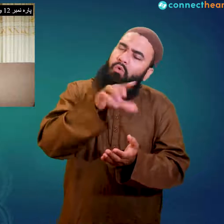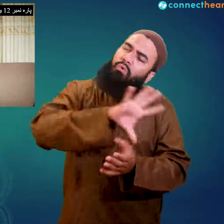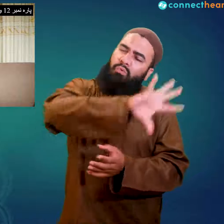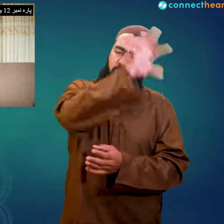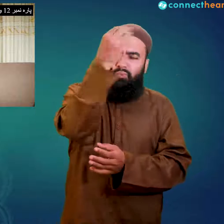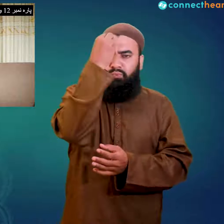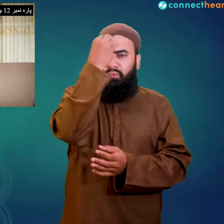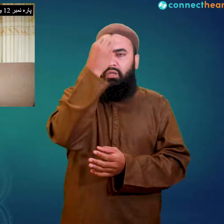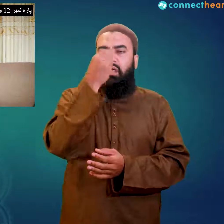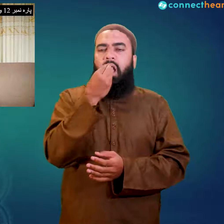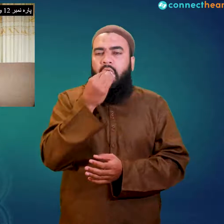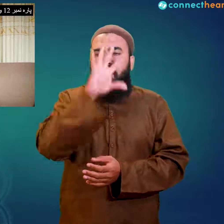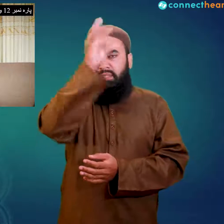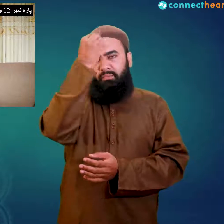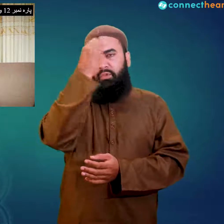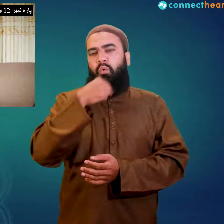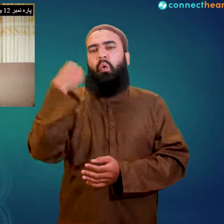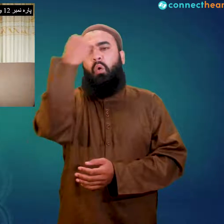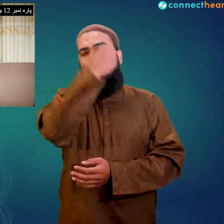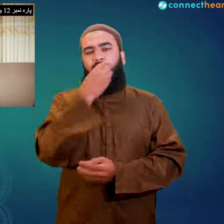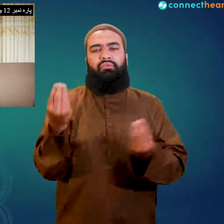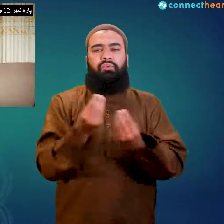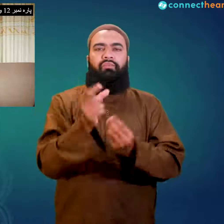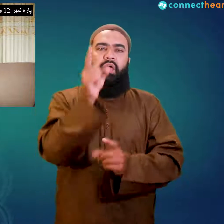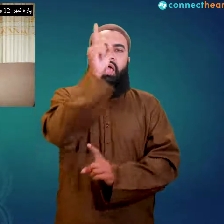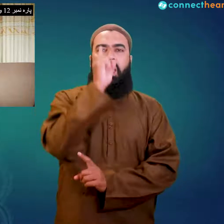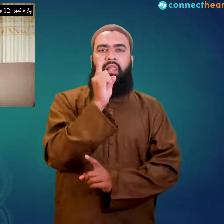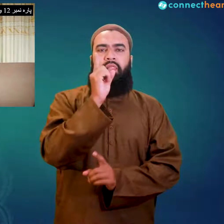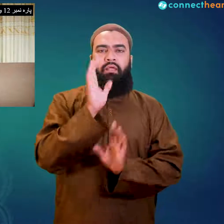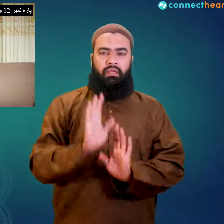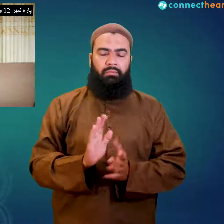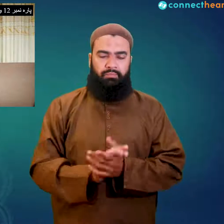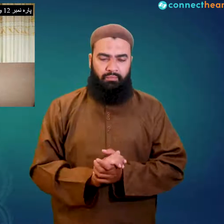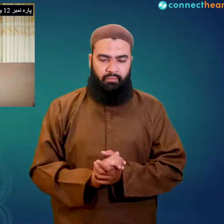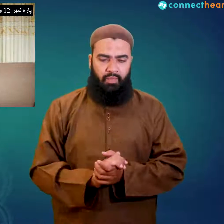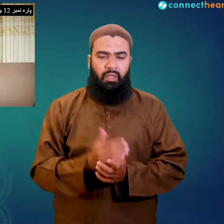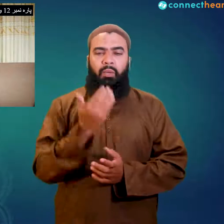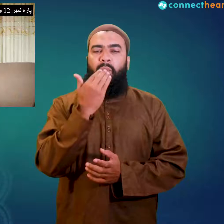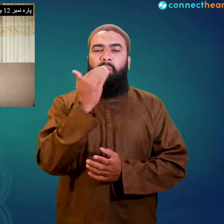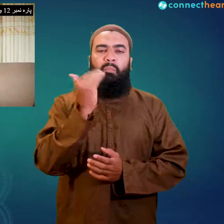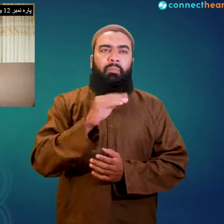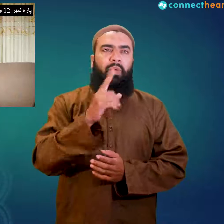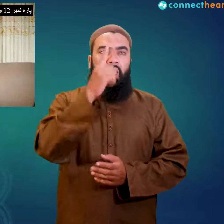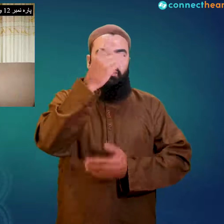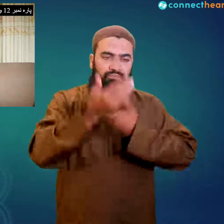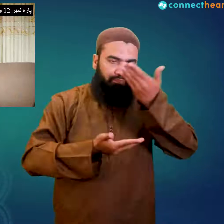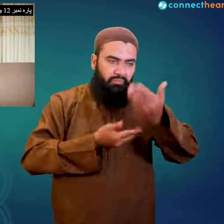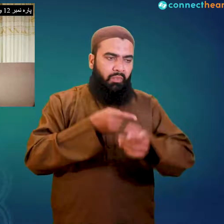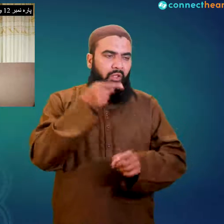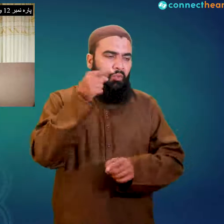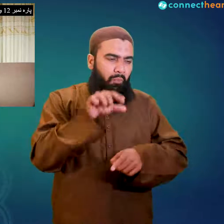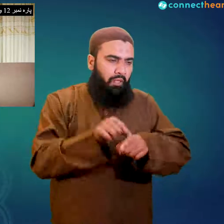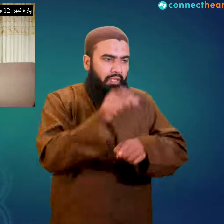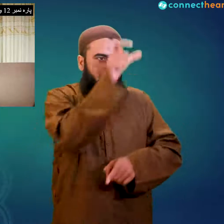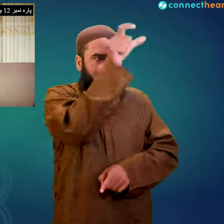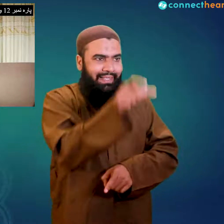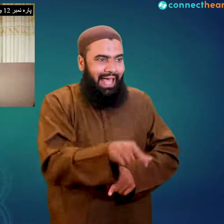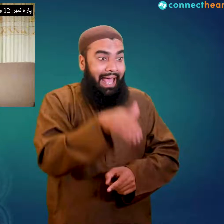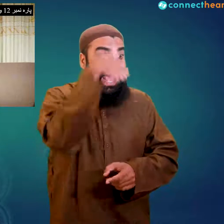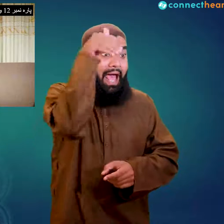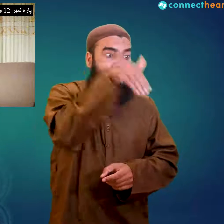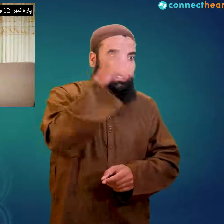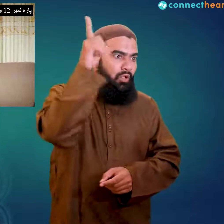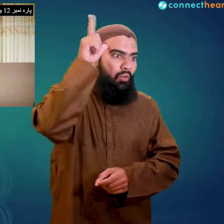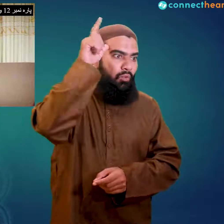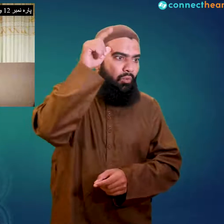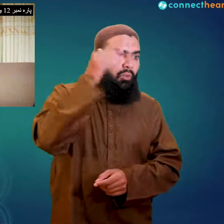اور مخلوقات اسباب اختیار کم کرتی ہیں، تو انسان کو اس میں یہ پیغام دیا گیا اور